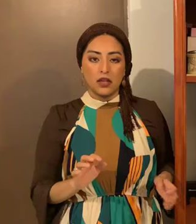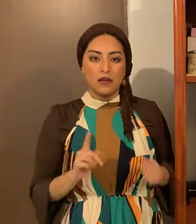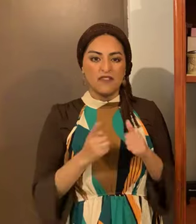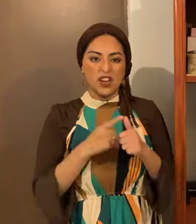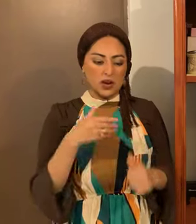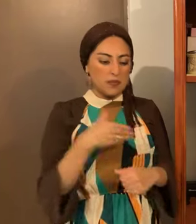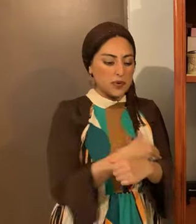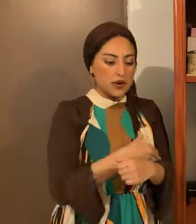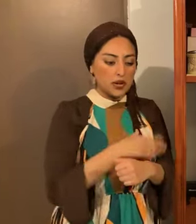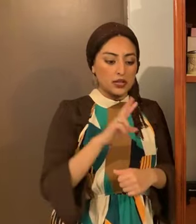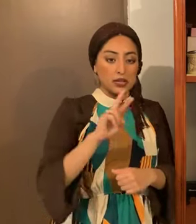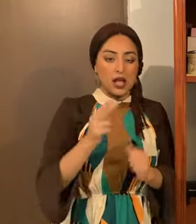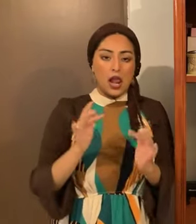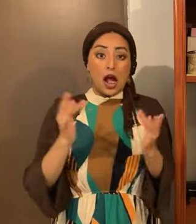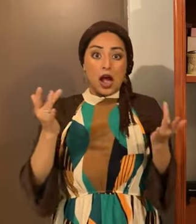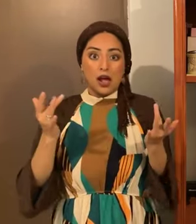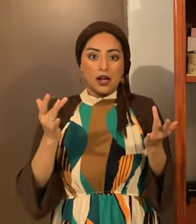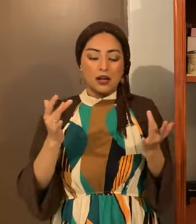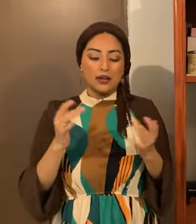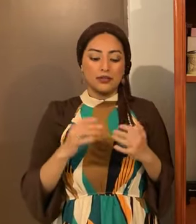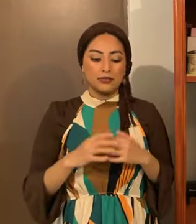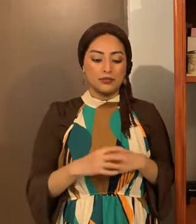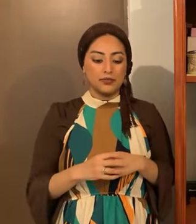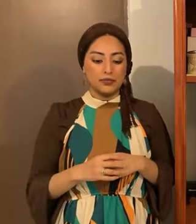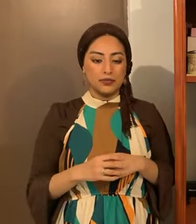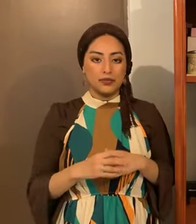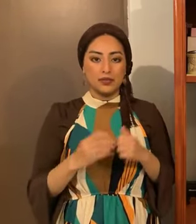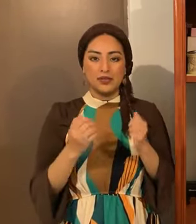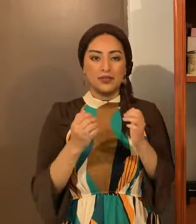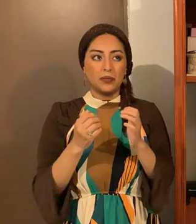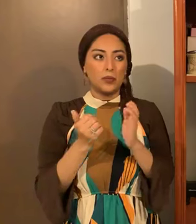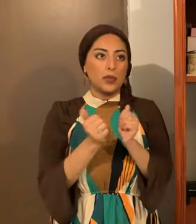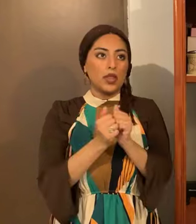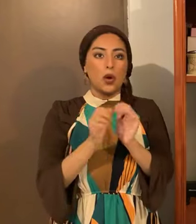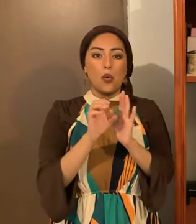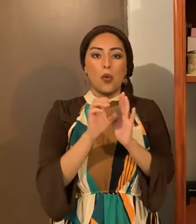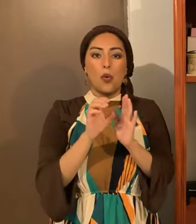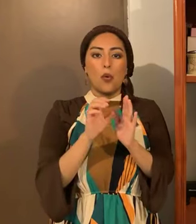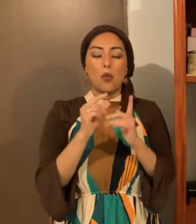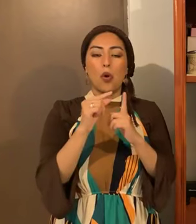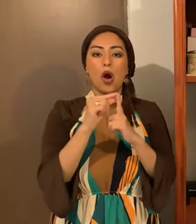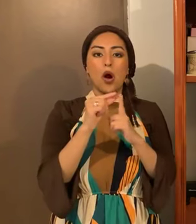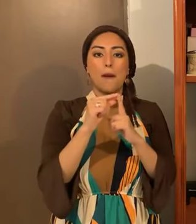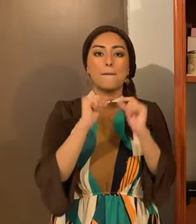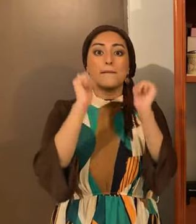suave. Por ejemplo, con la palabra Baruch, bendito.